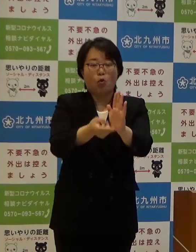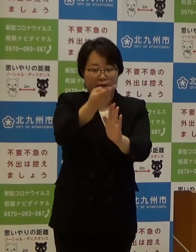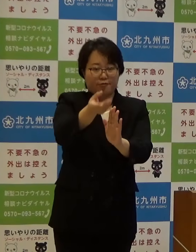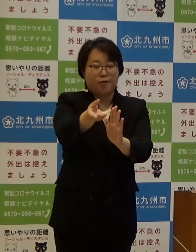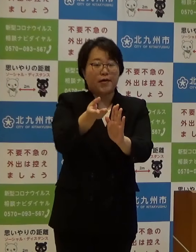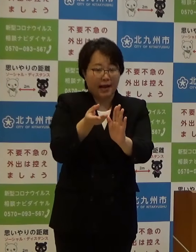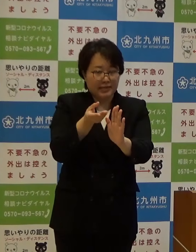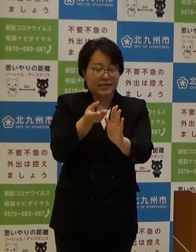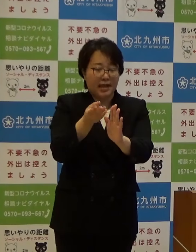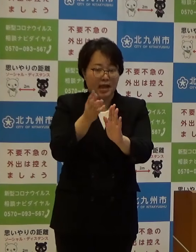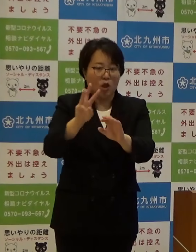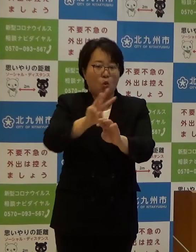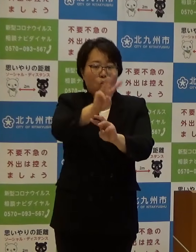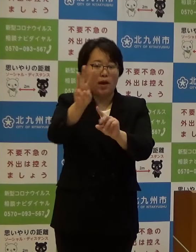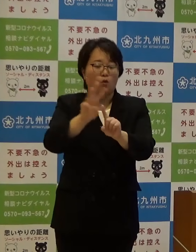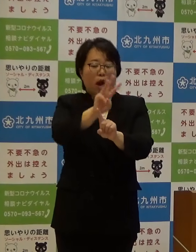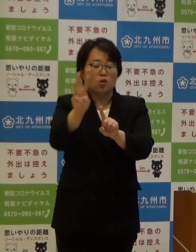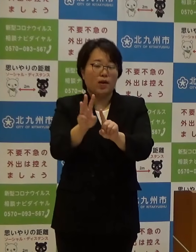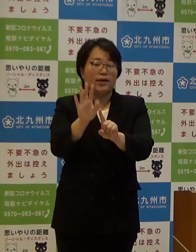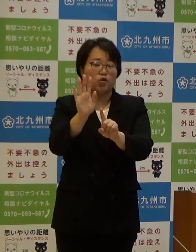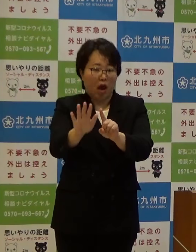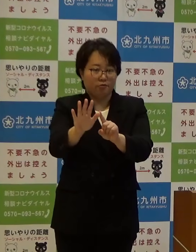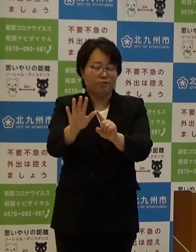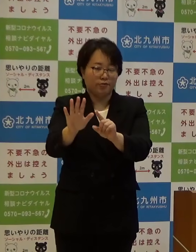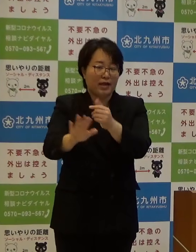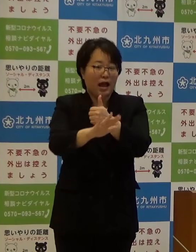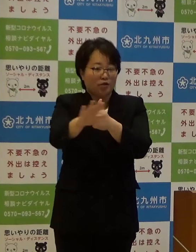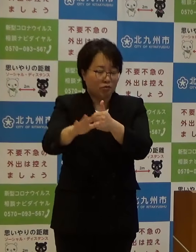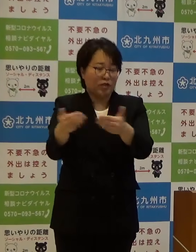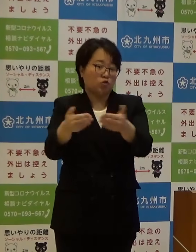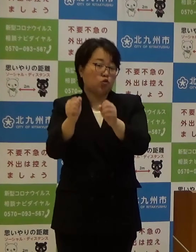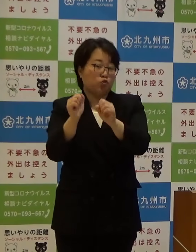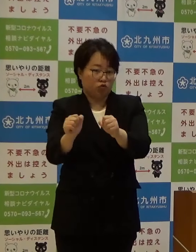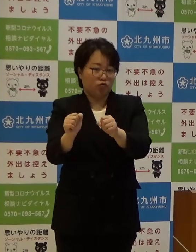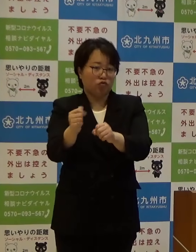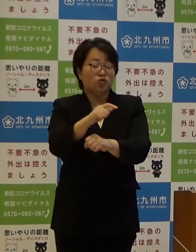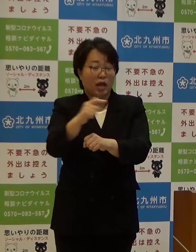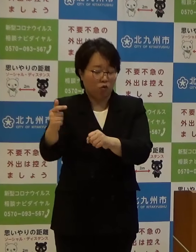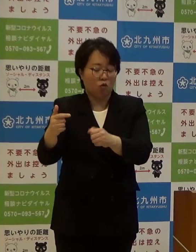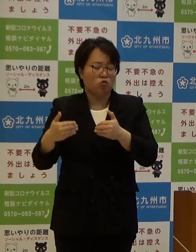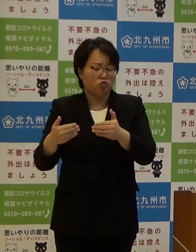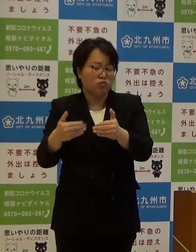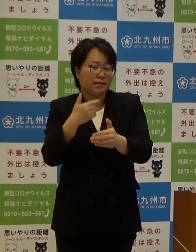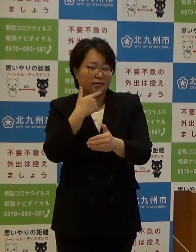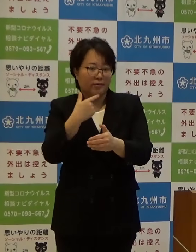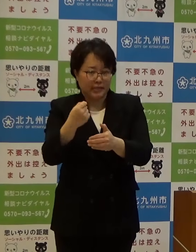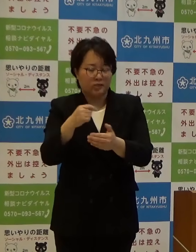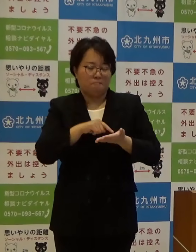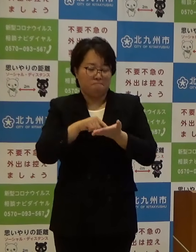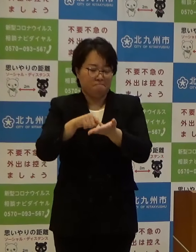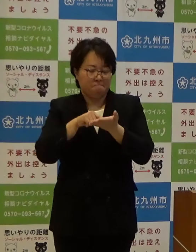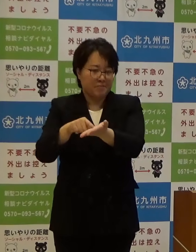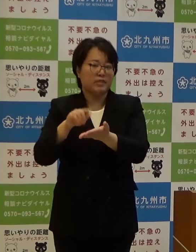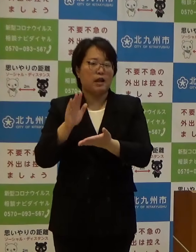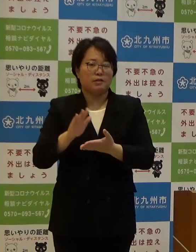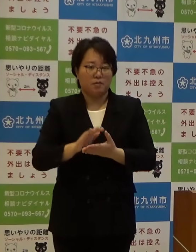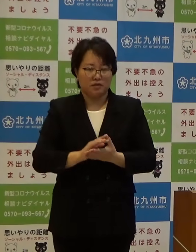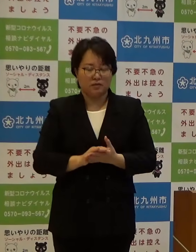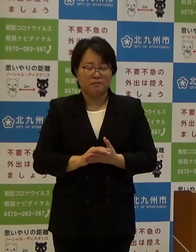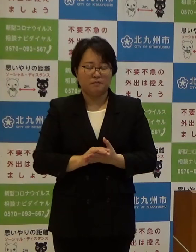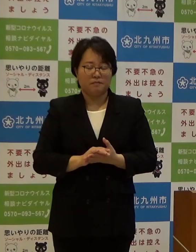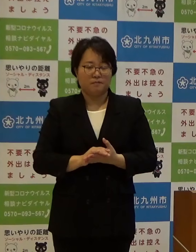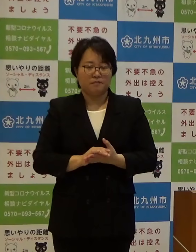あるいは事業者団体の方にもですね、テレワークの推進とか、いろんなことを要請しているわけであります